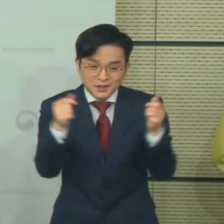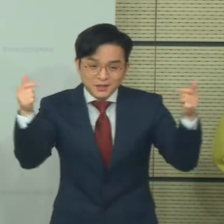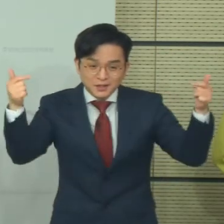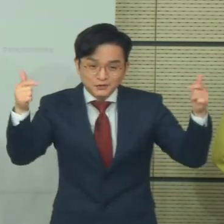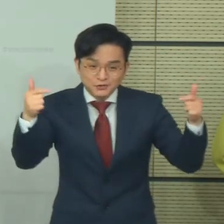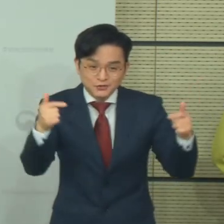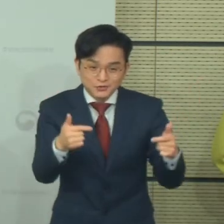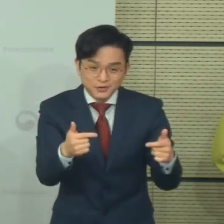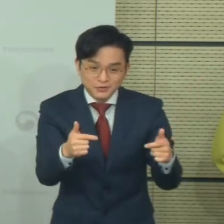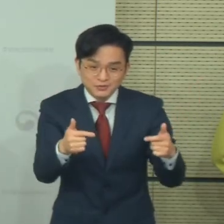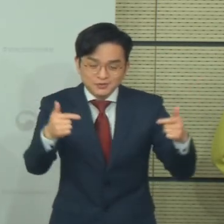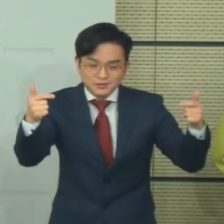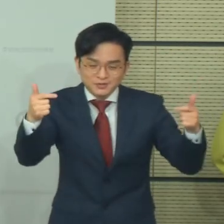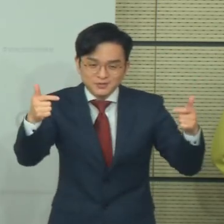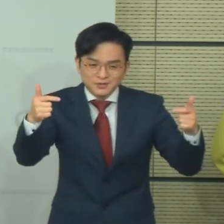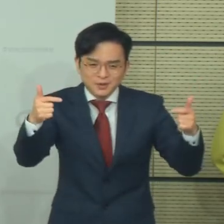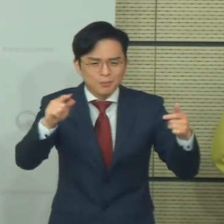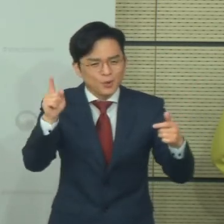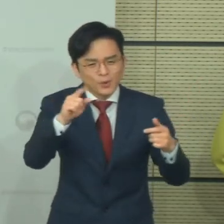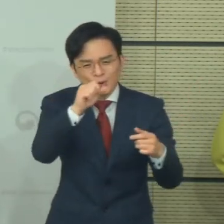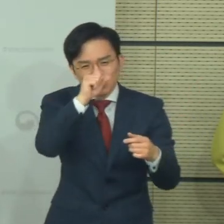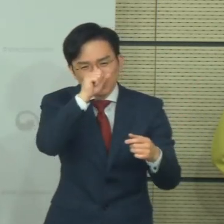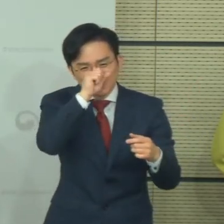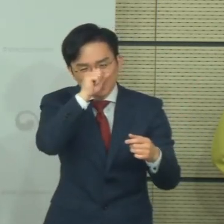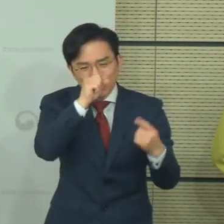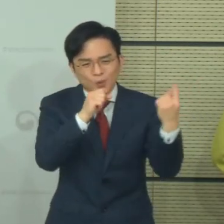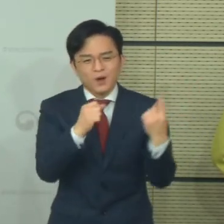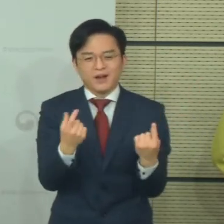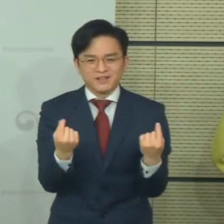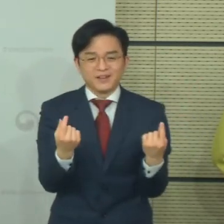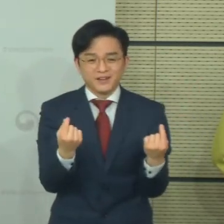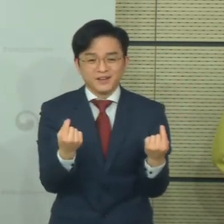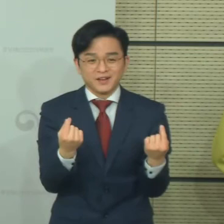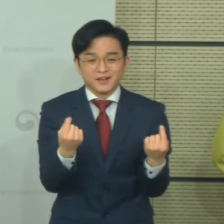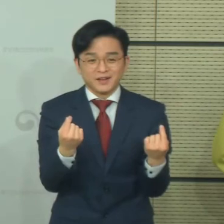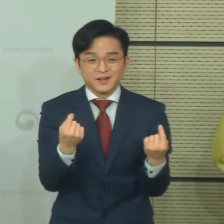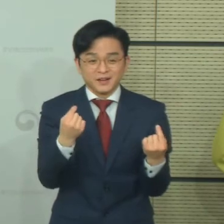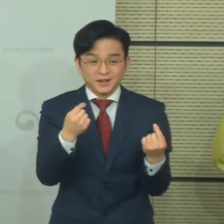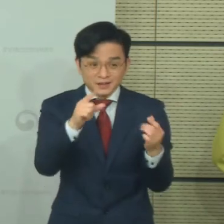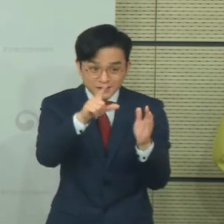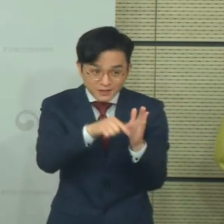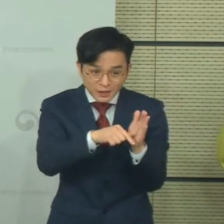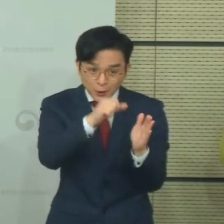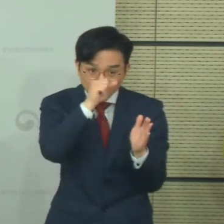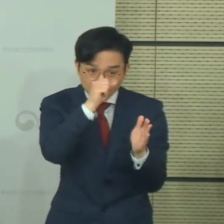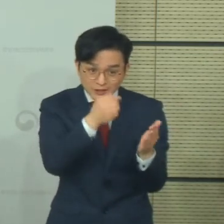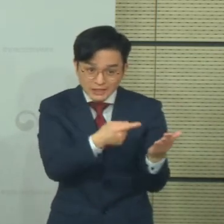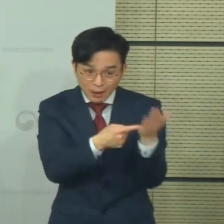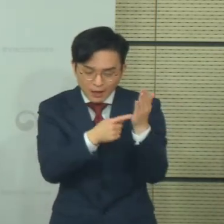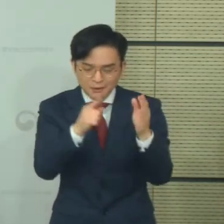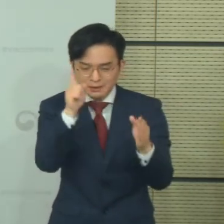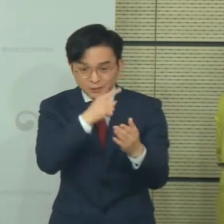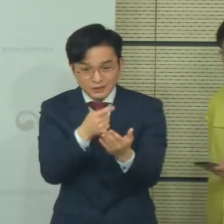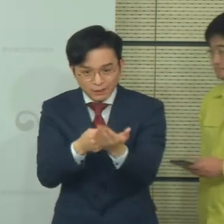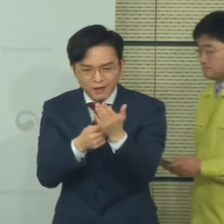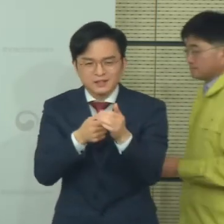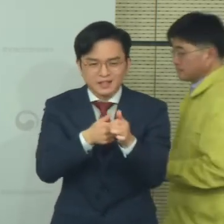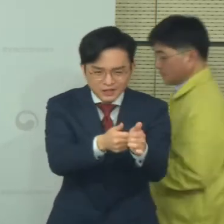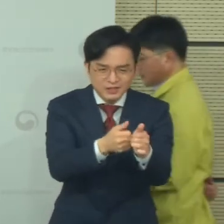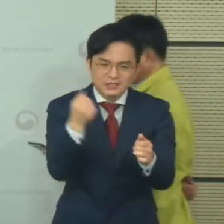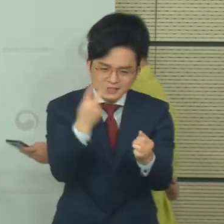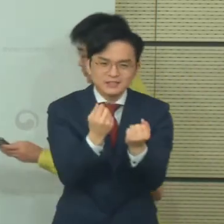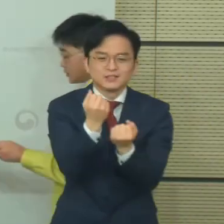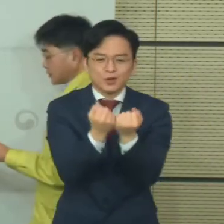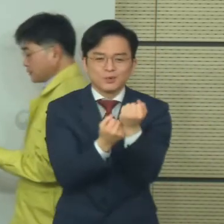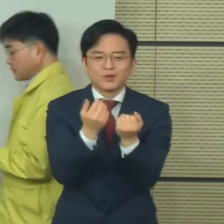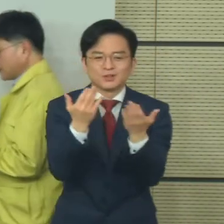그룹들의 어떤 양상들, 지역적 분포 양상들을 함께 해석하면서 저희가 그 부분들은 다시 한번 설명을 드리도록 하겠습니다. 네, CBS